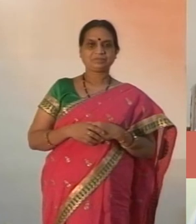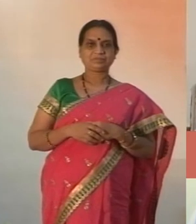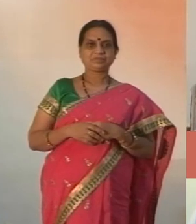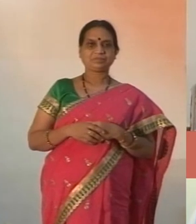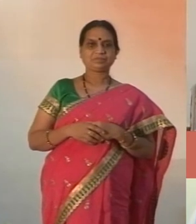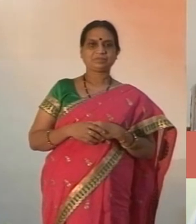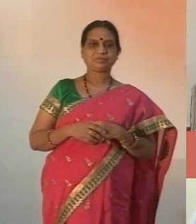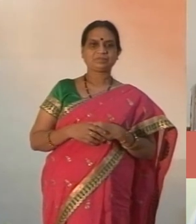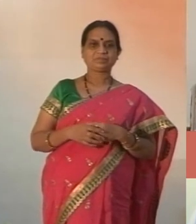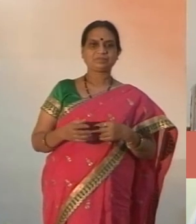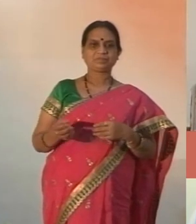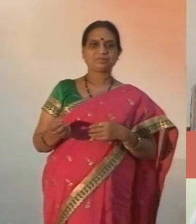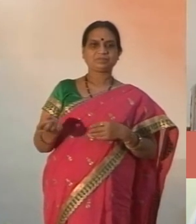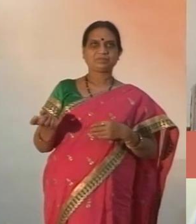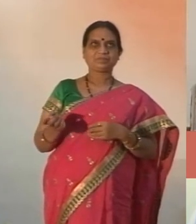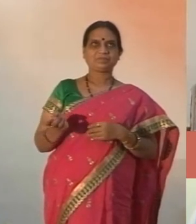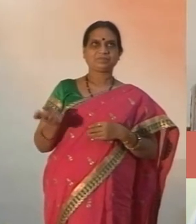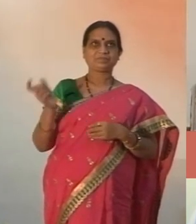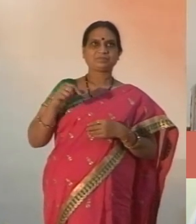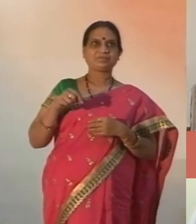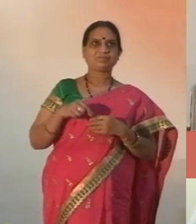इन गुणों से भरपूर हो जाती हूँ।